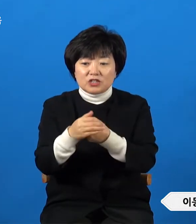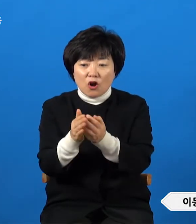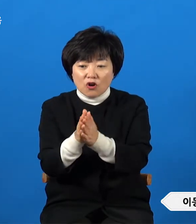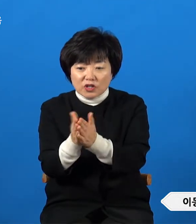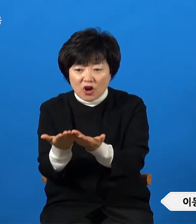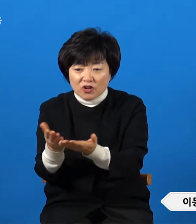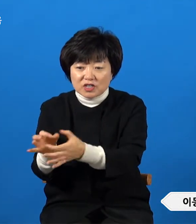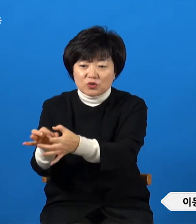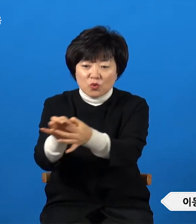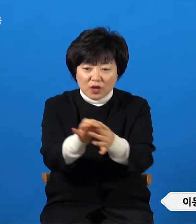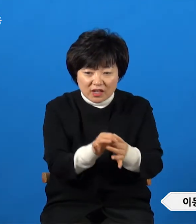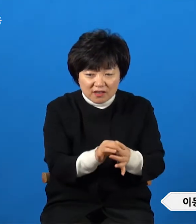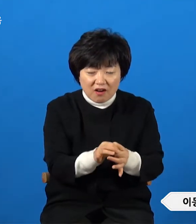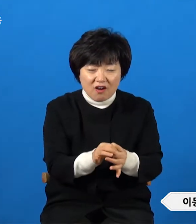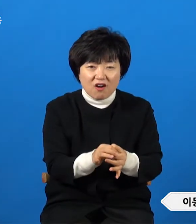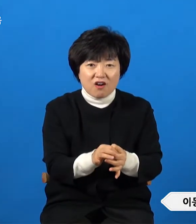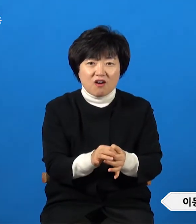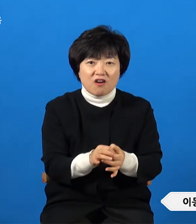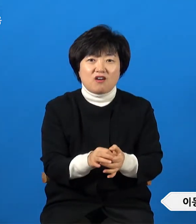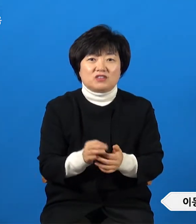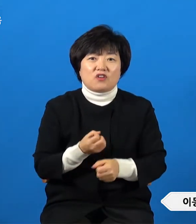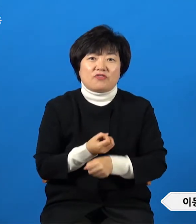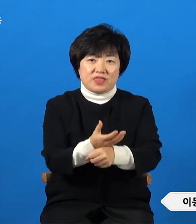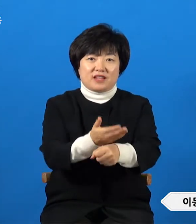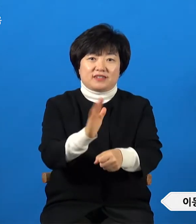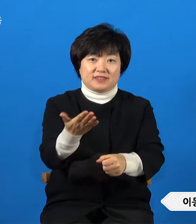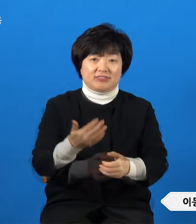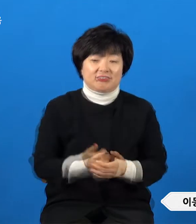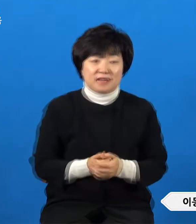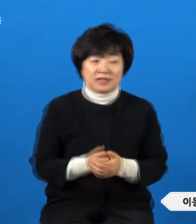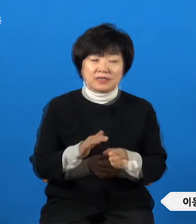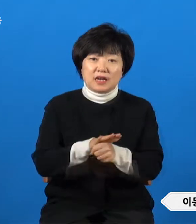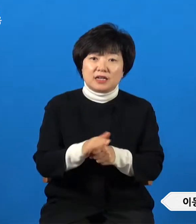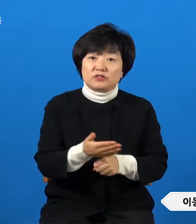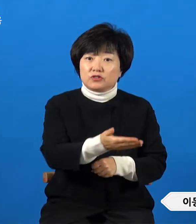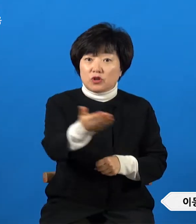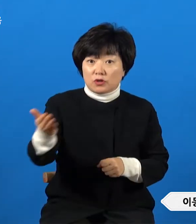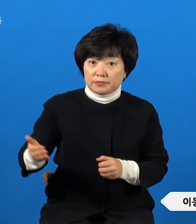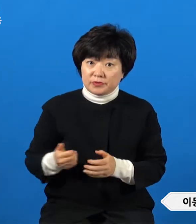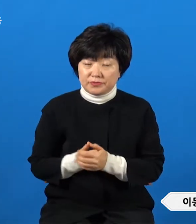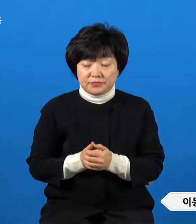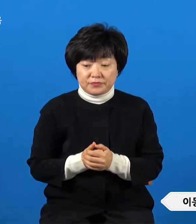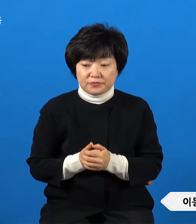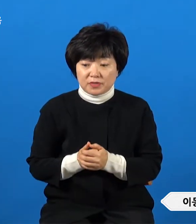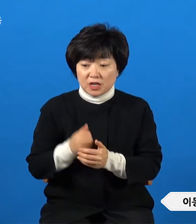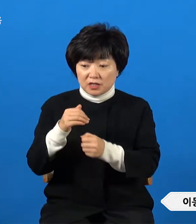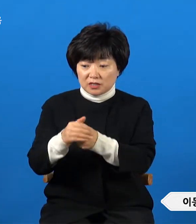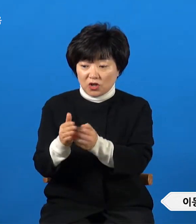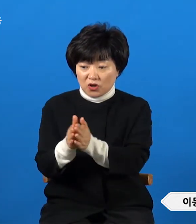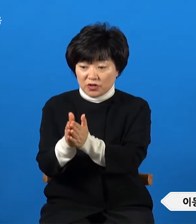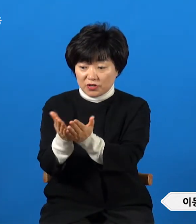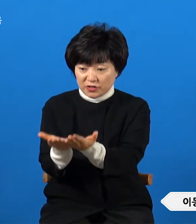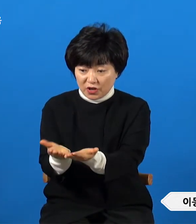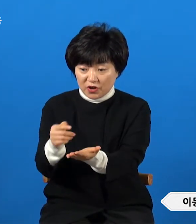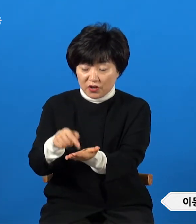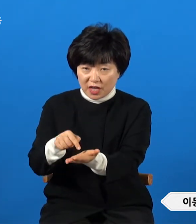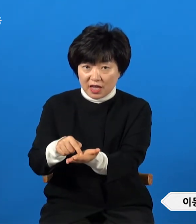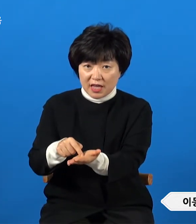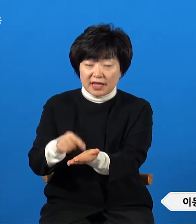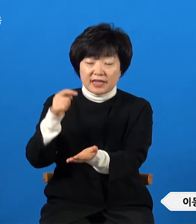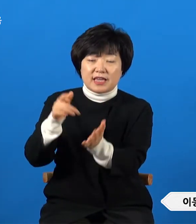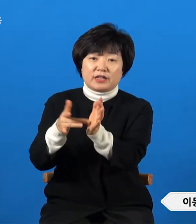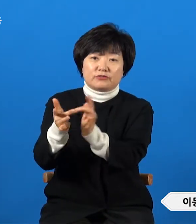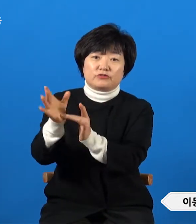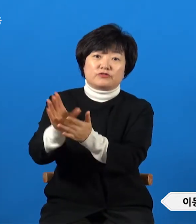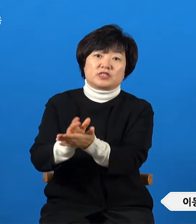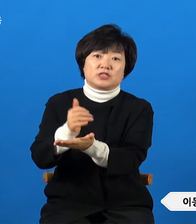사랑하는 여러분, 그러므로 복음은 성경의 지혜가 되시는 예수 그리스도를 믿음으로 우리가 죄사함을